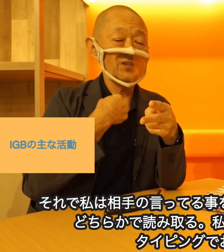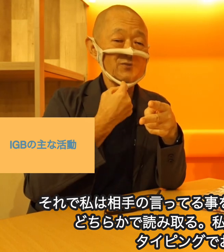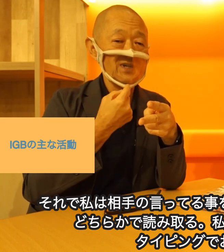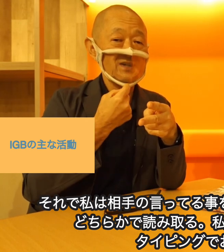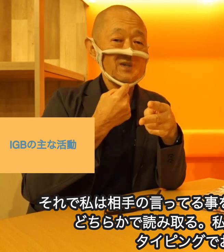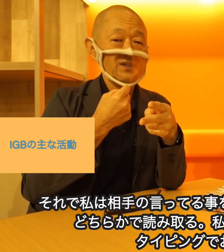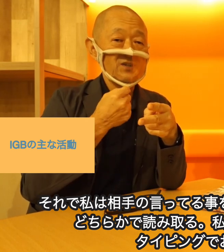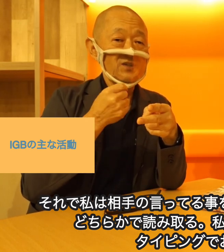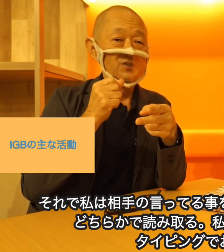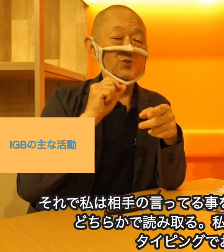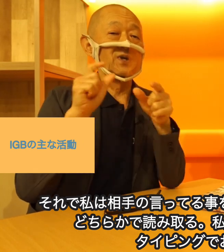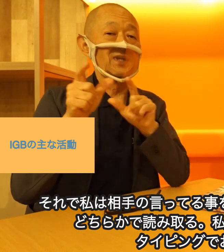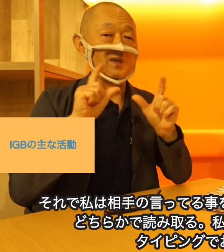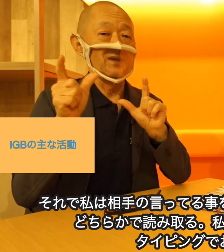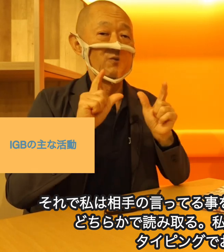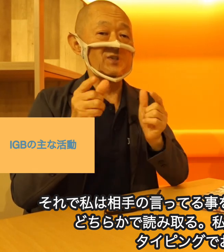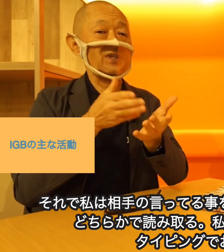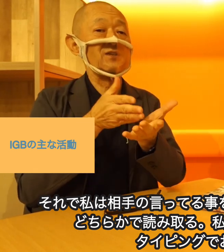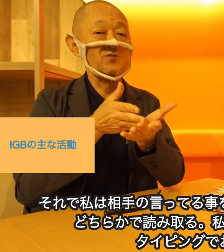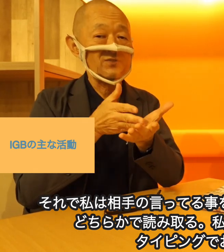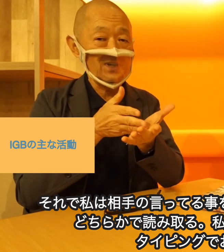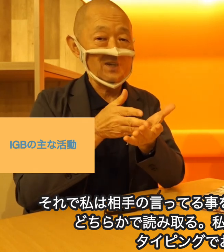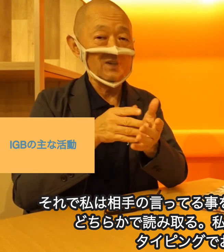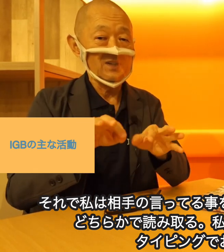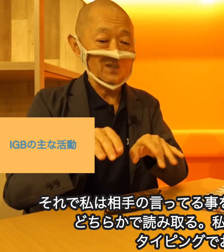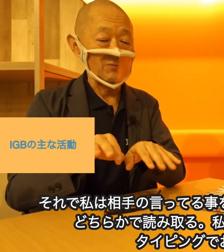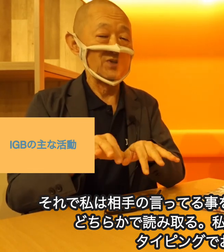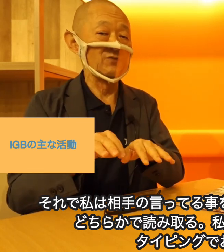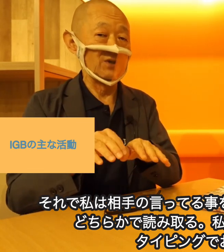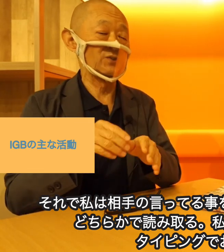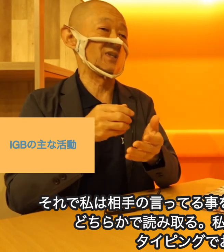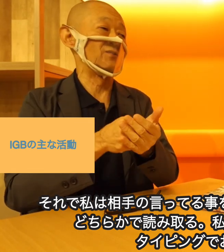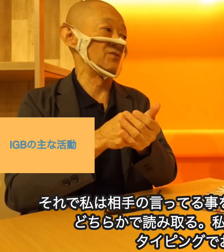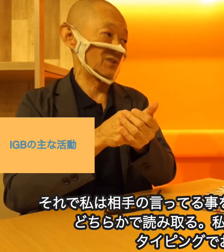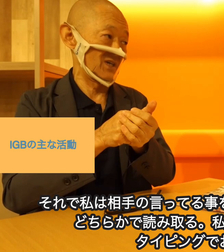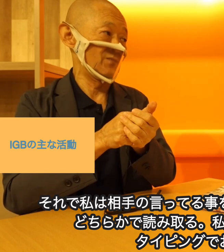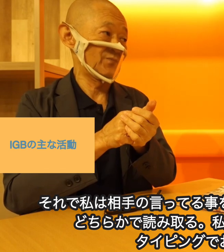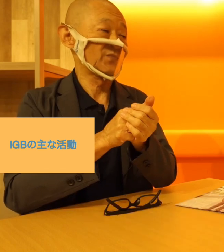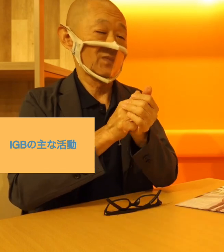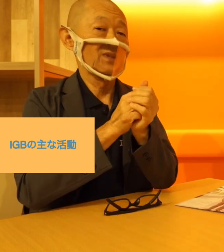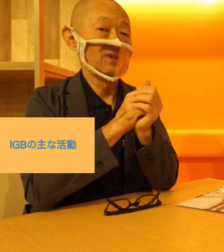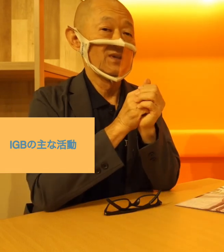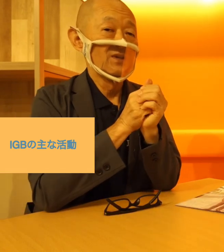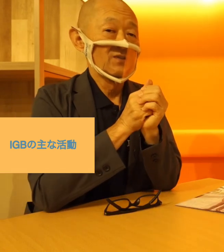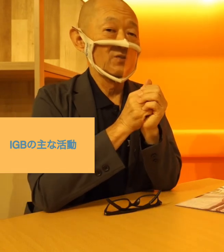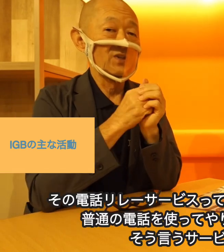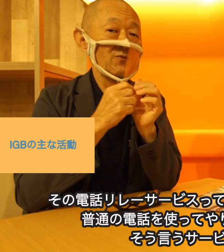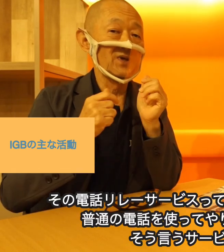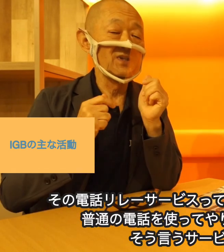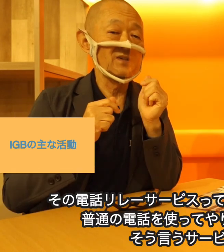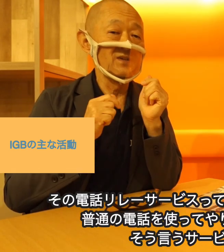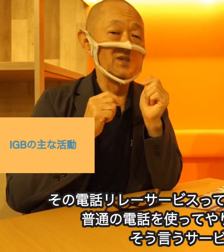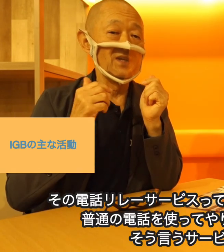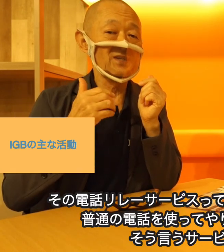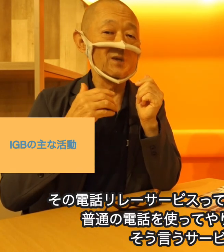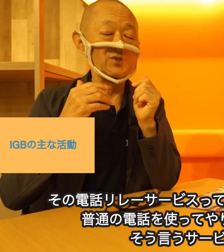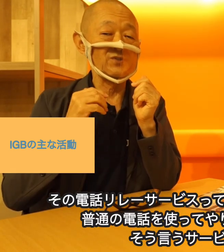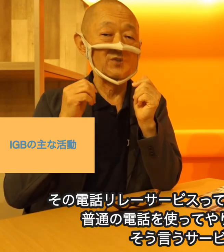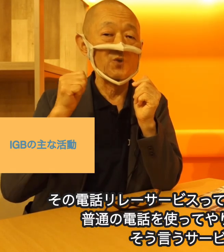は手話でお伝えするかタイピングでお伝えするか、その電話リレーサービスというオペ